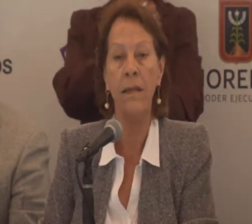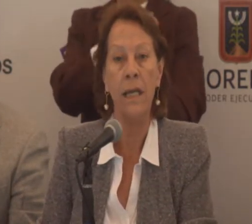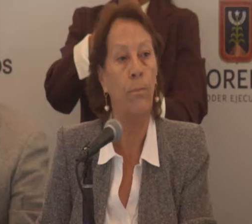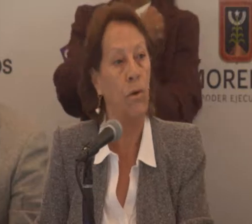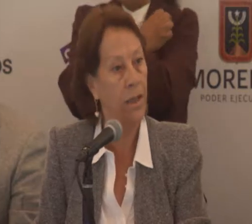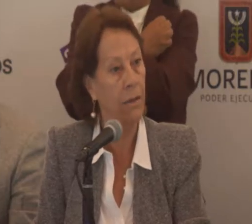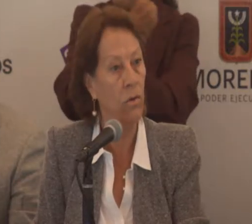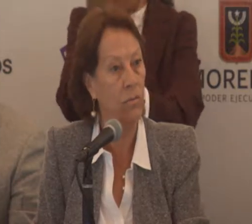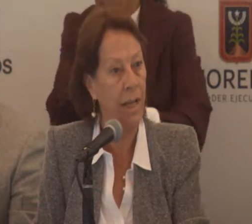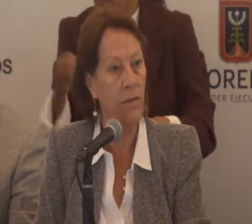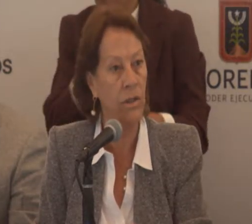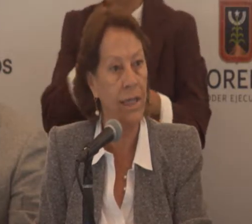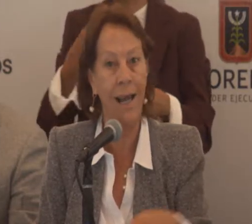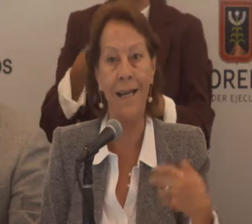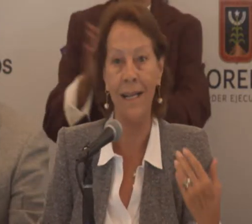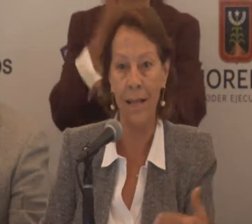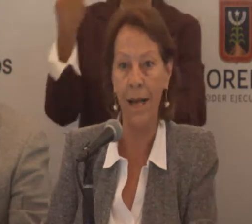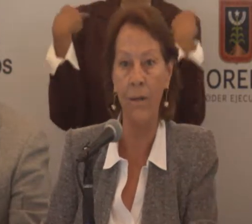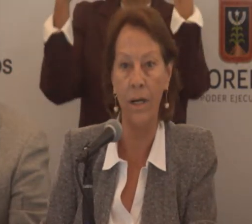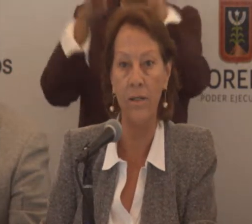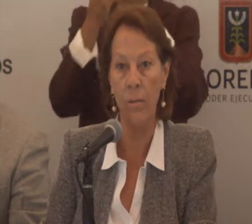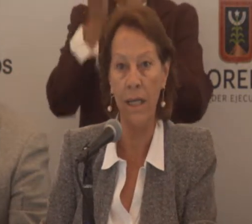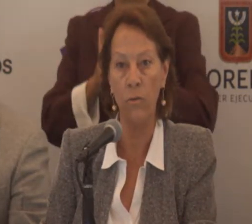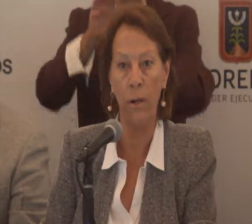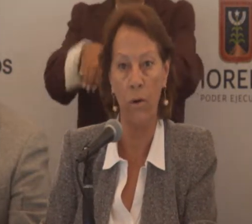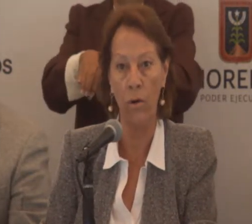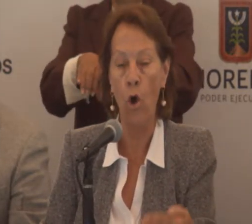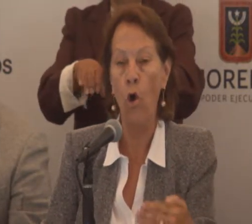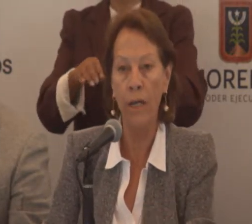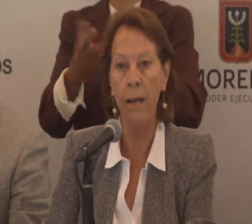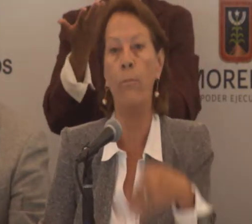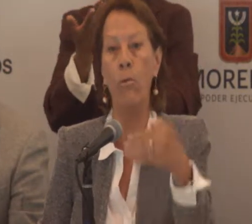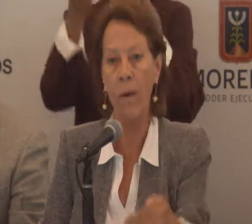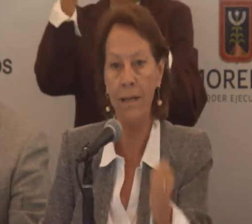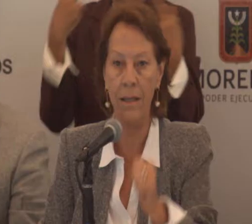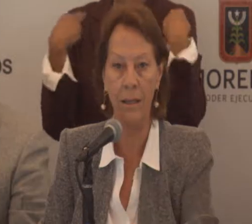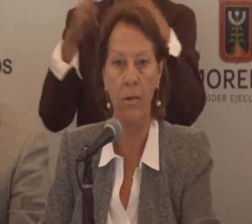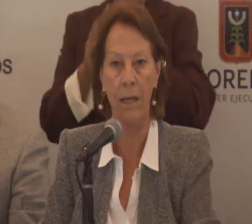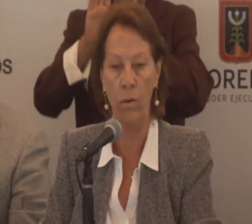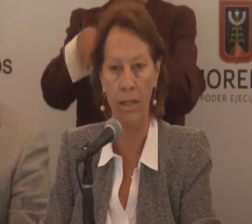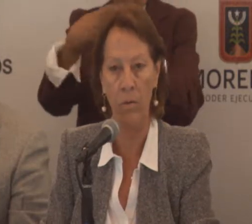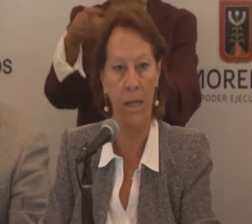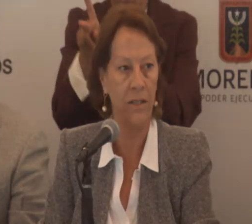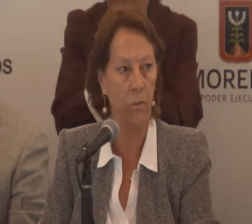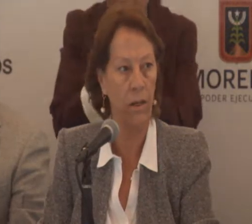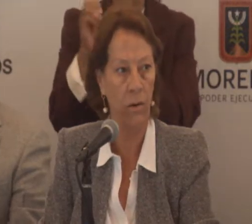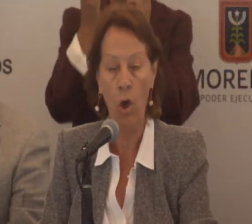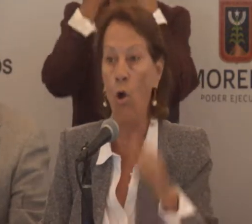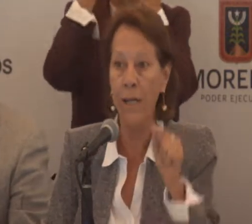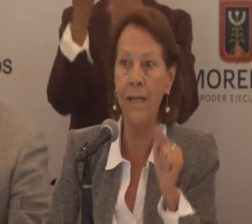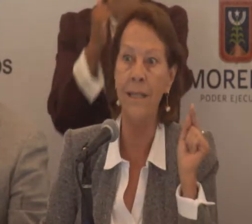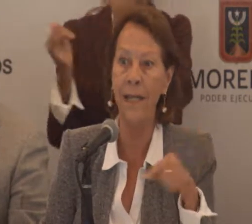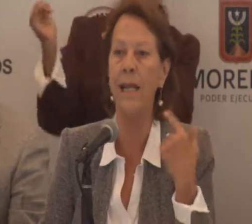país y, por lo tanto, los maestros que quieren ingresar a la educación media superior o quieren promoverse dentro de la educación media